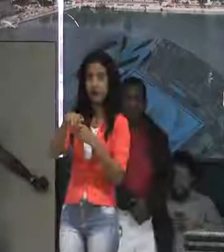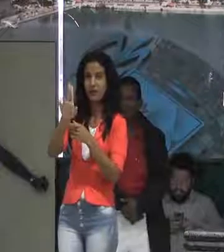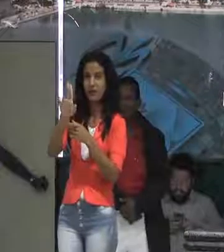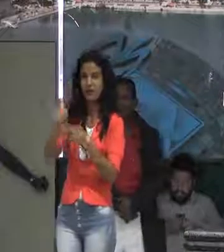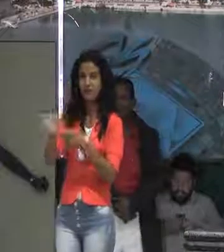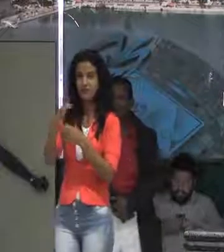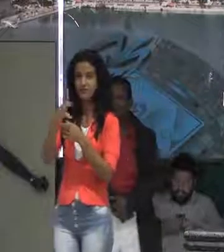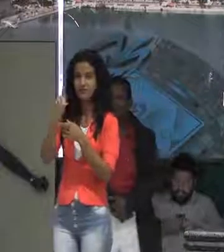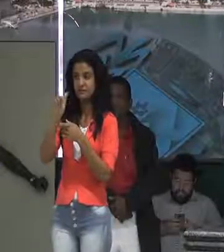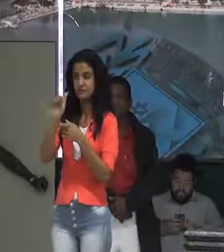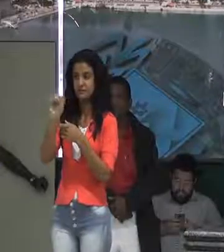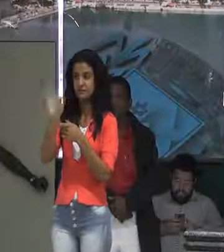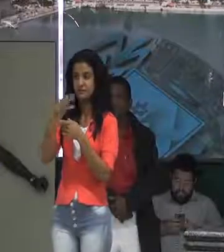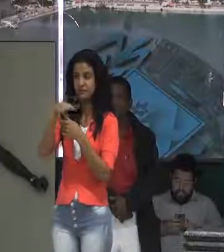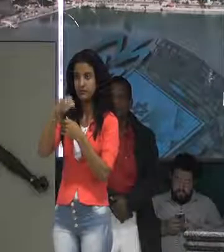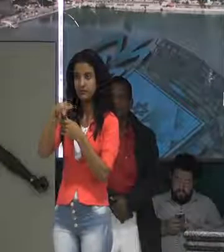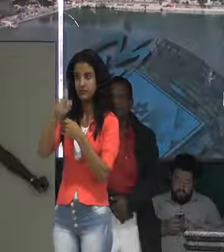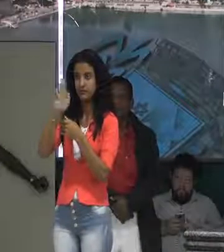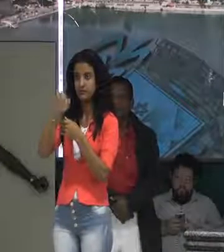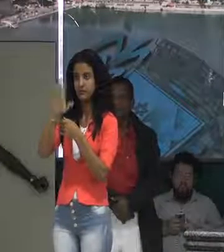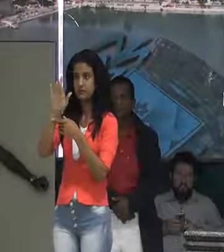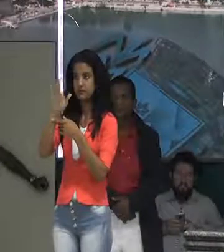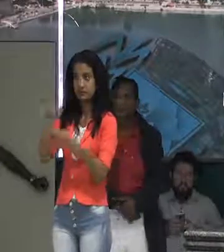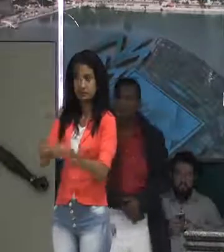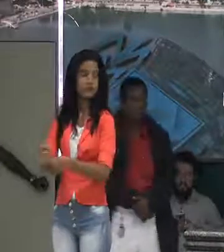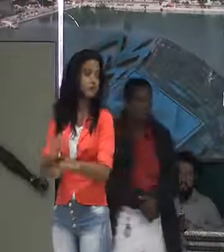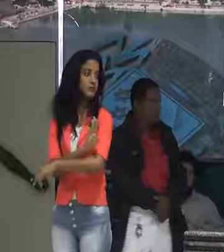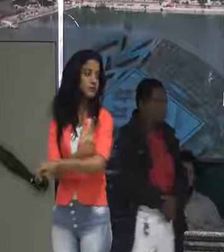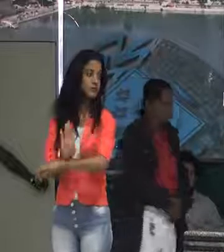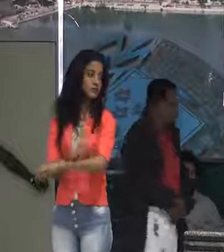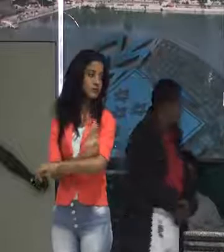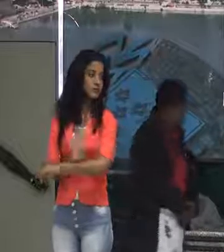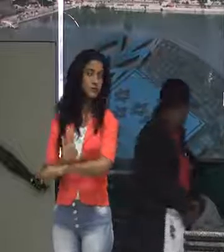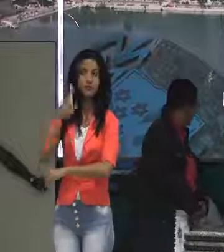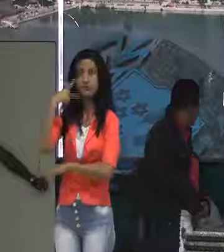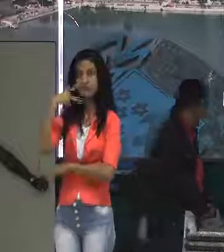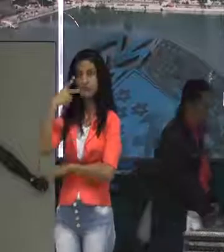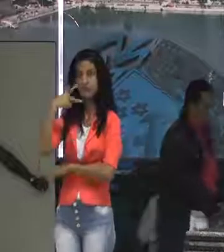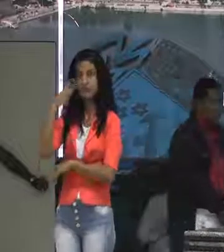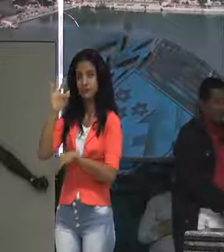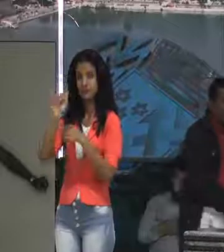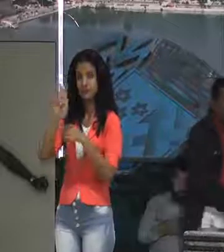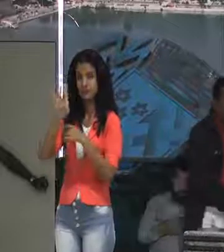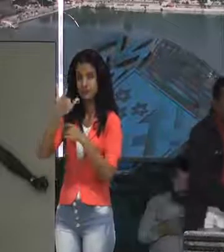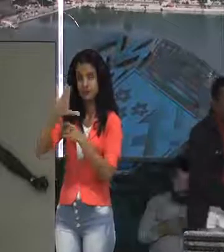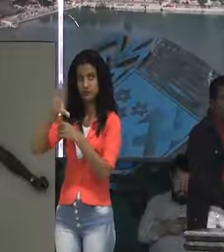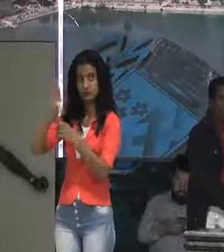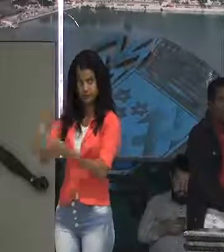Barra. Sala das sessões, 17 de maio, vereador Fabrício Nascimento.